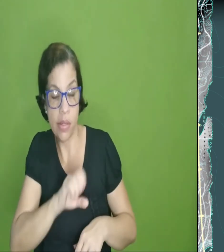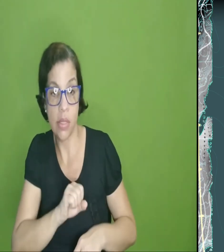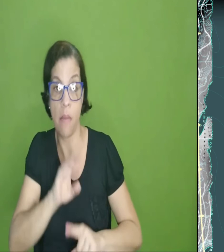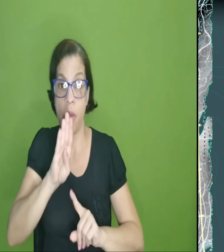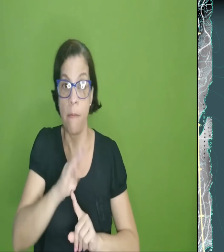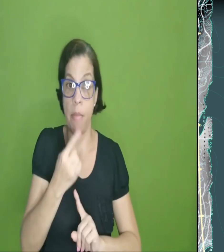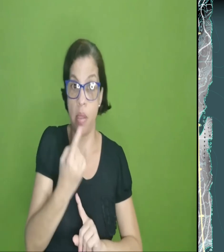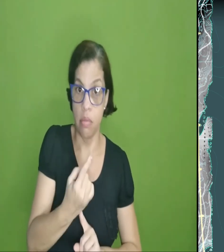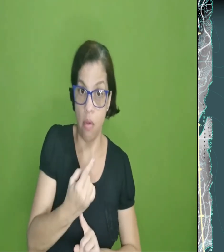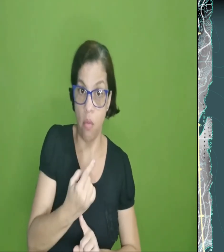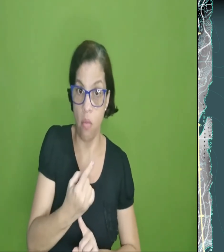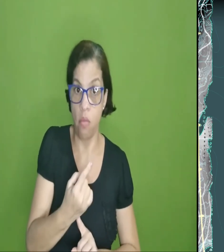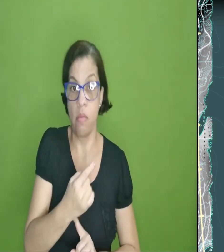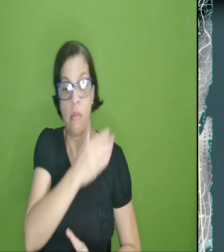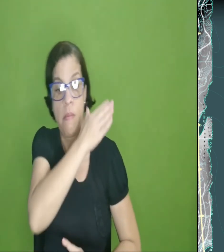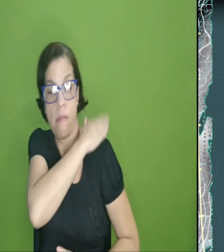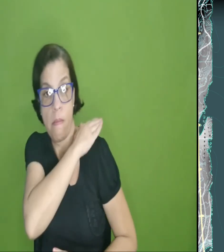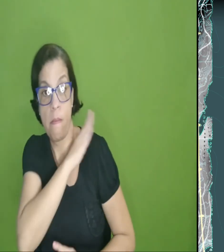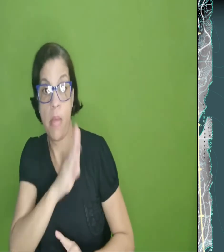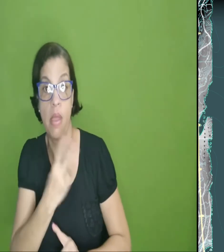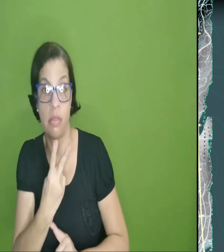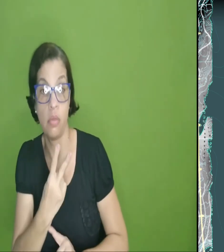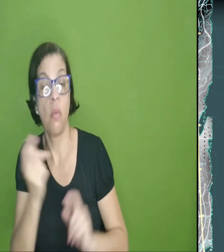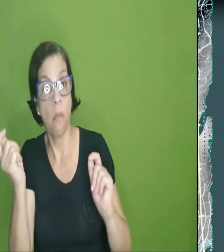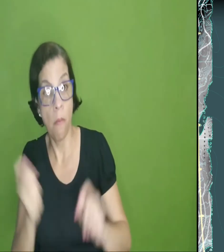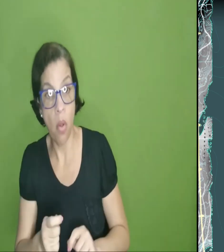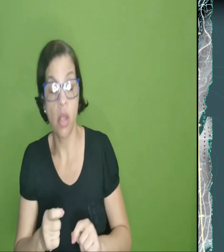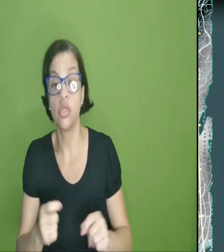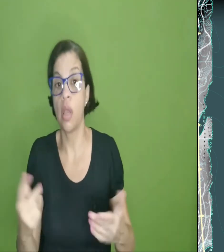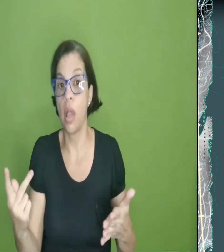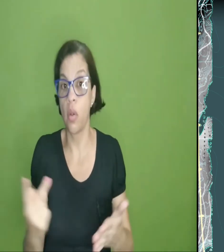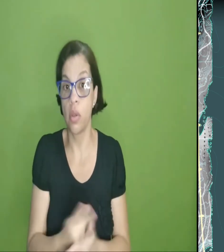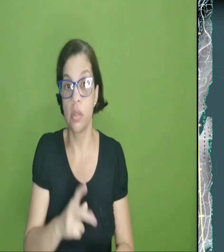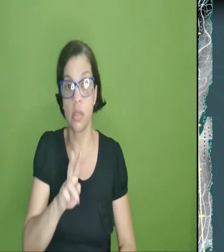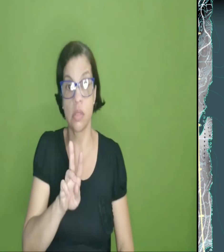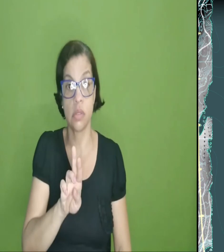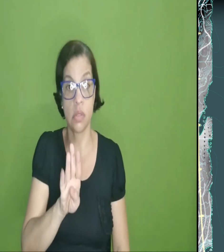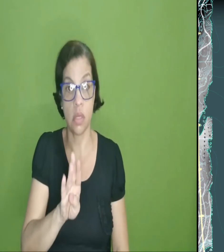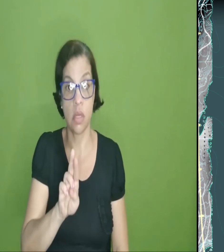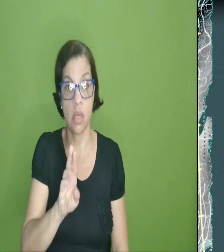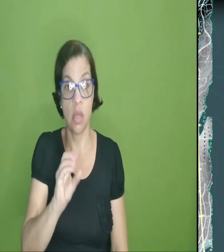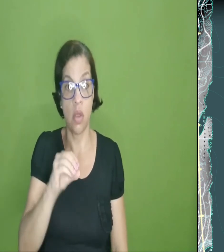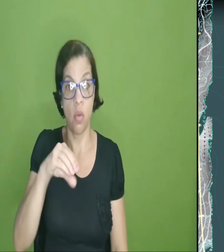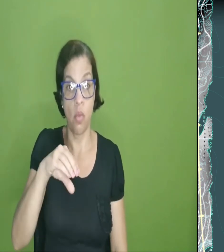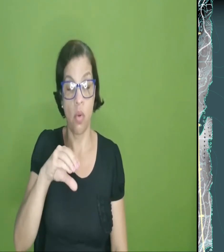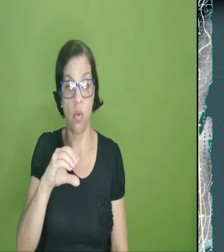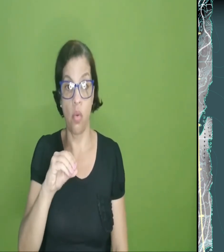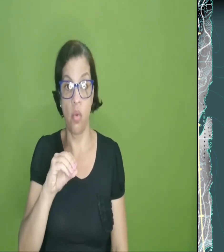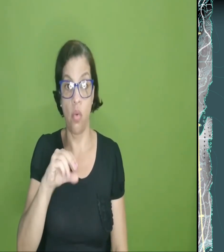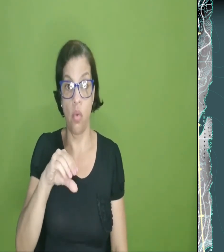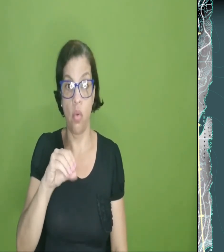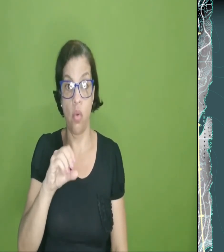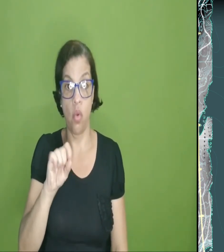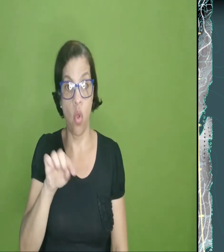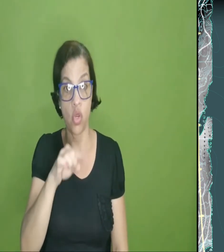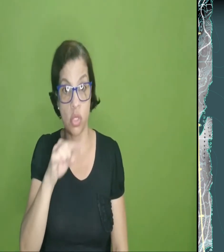beta-2 pulmonar, eles podem causar uma broncoconstrição que pode ser severa em pacientes com